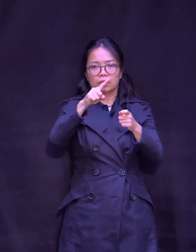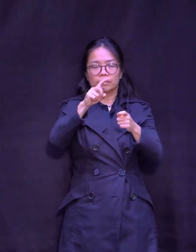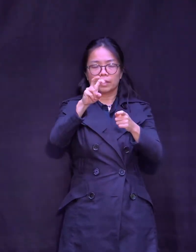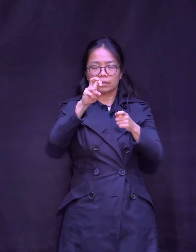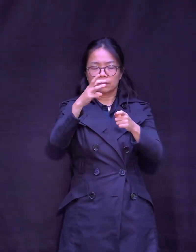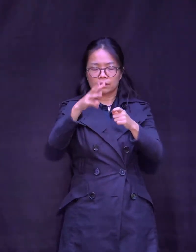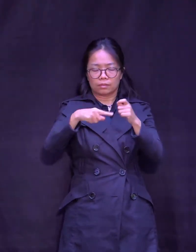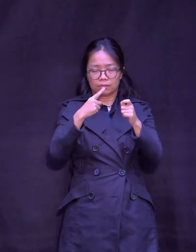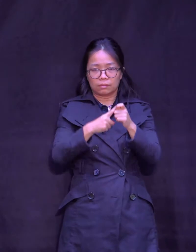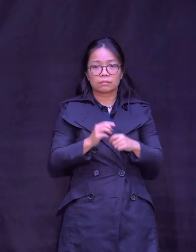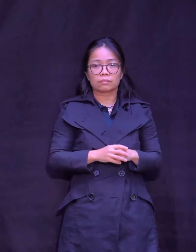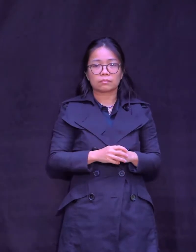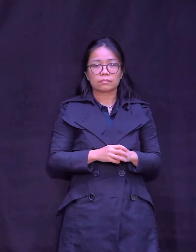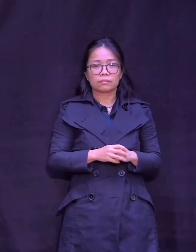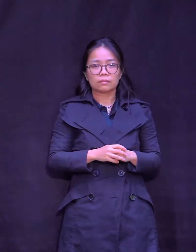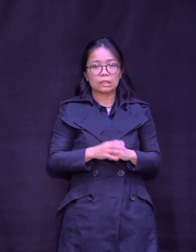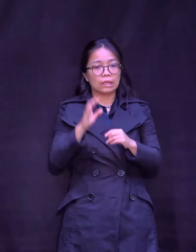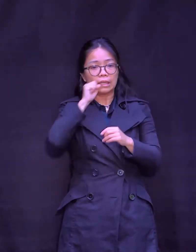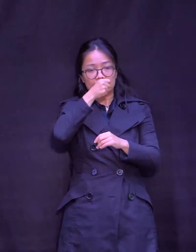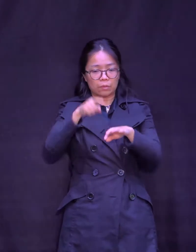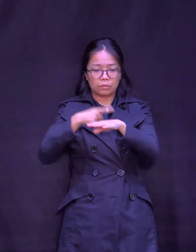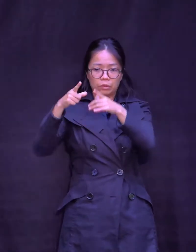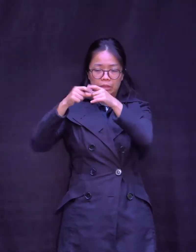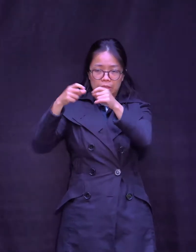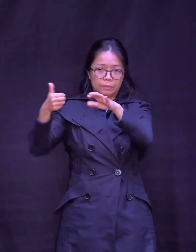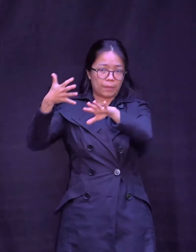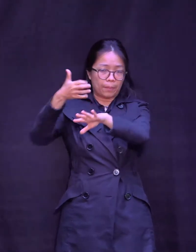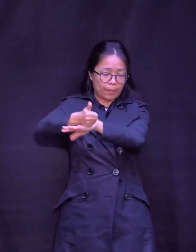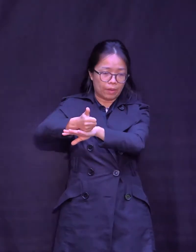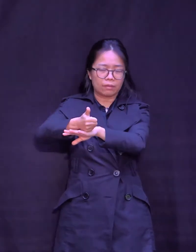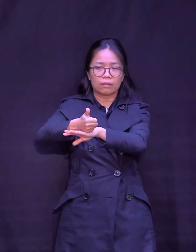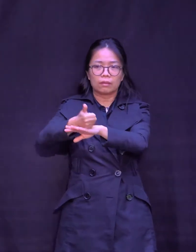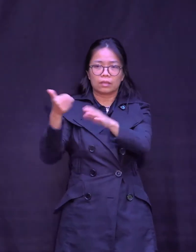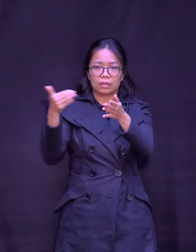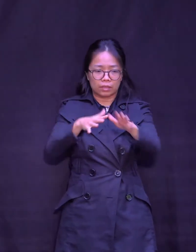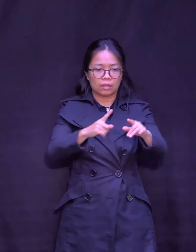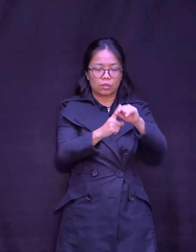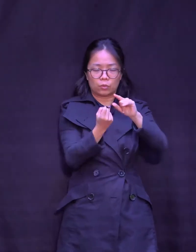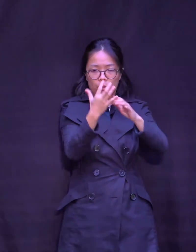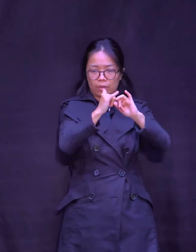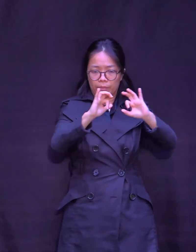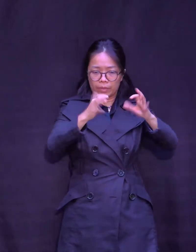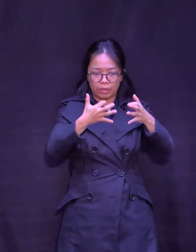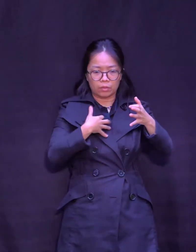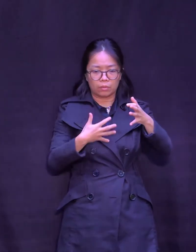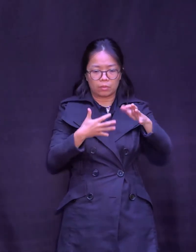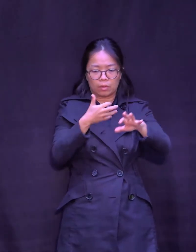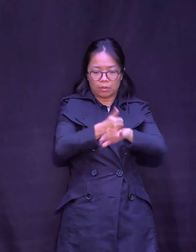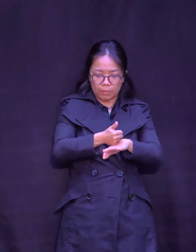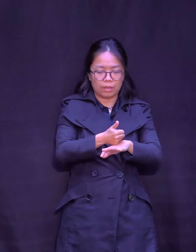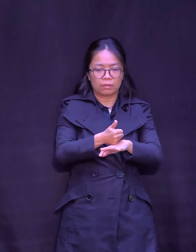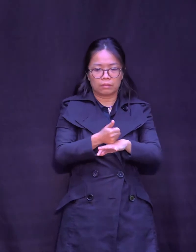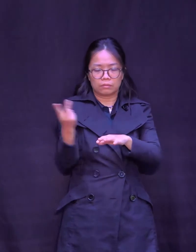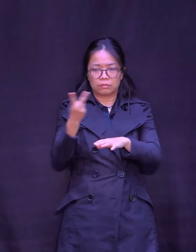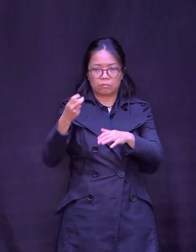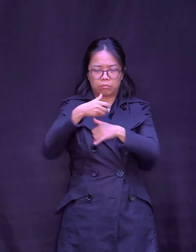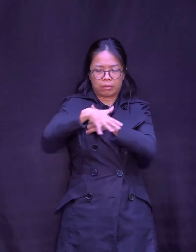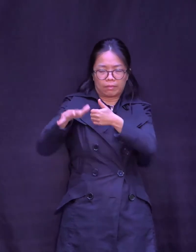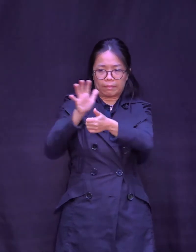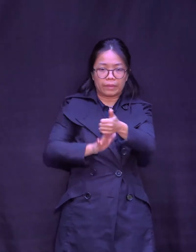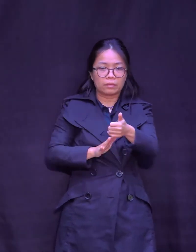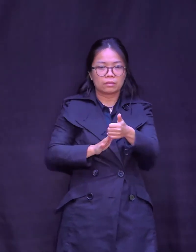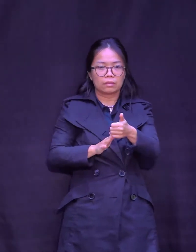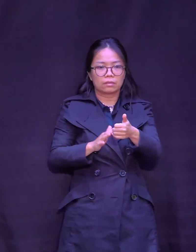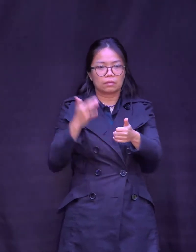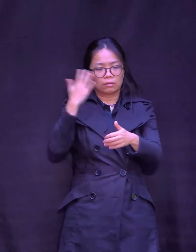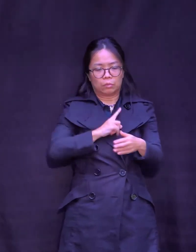123年。台湾在日本殖民和中华民国的类似殖民的体制下，无